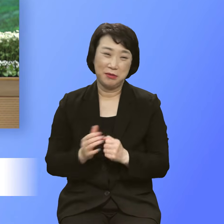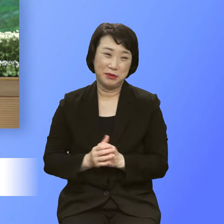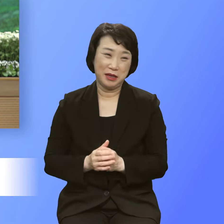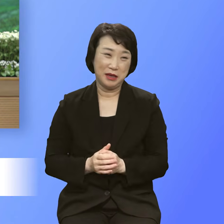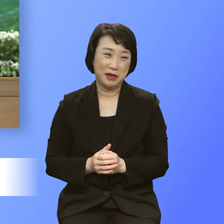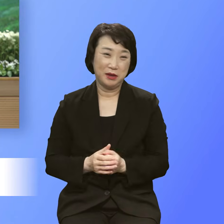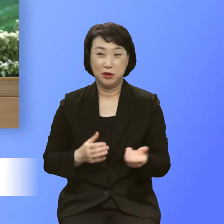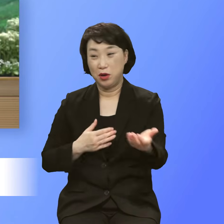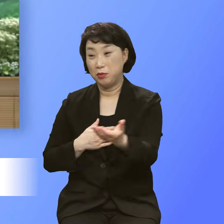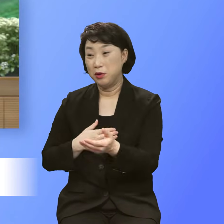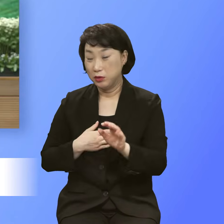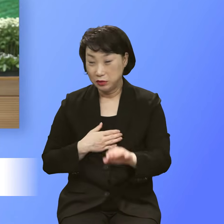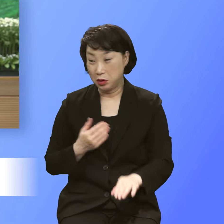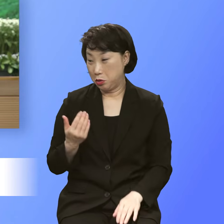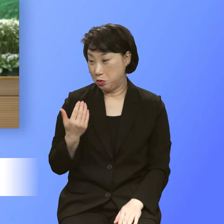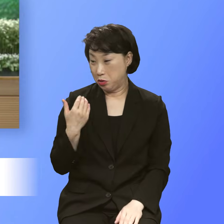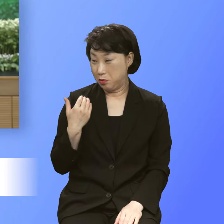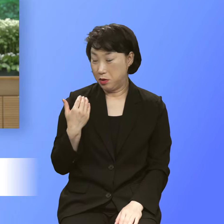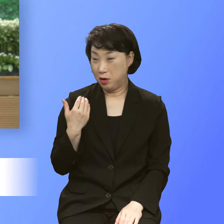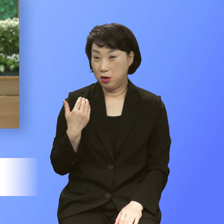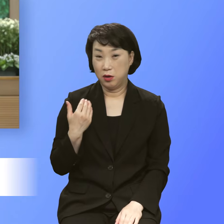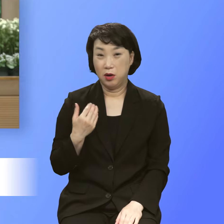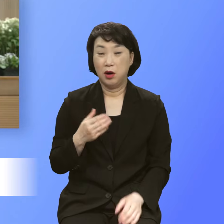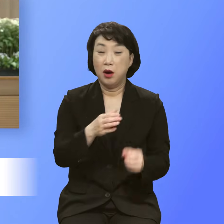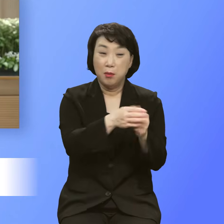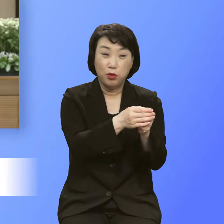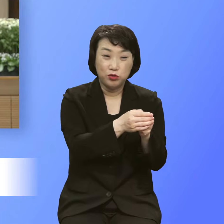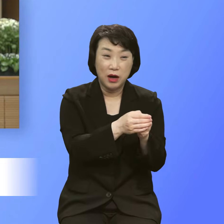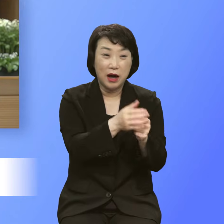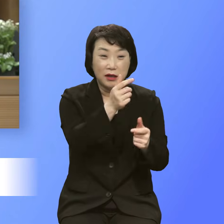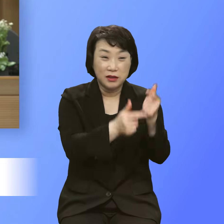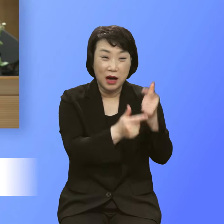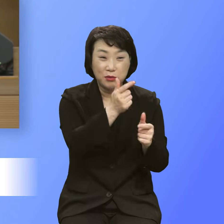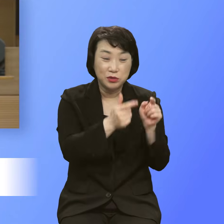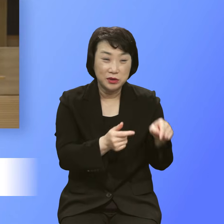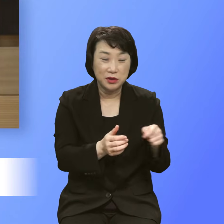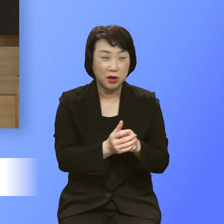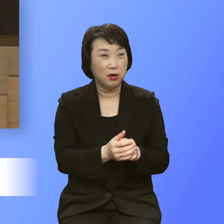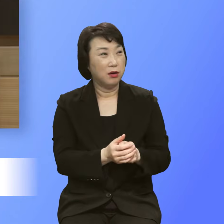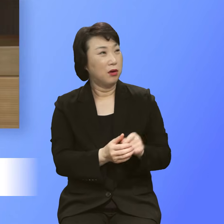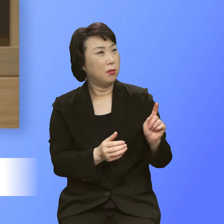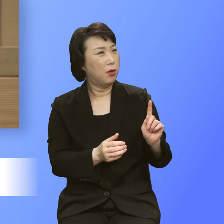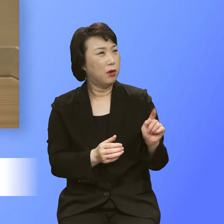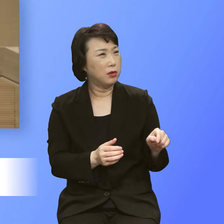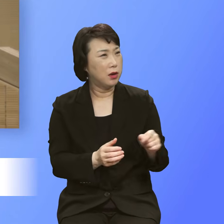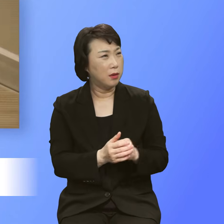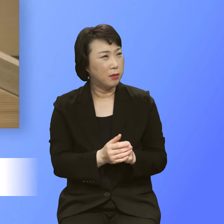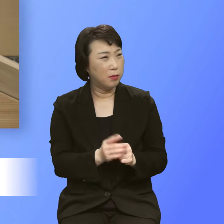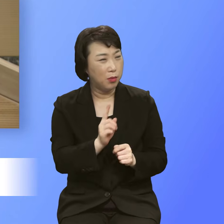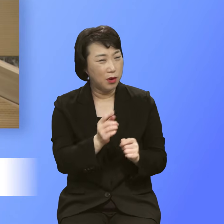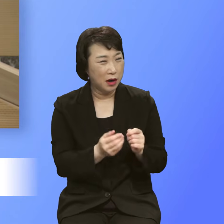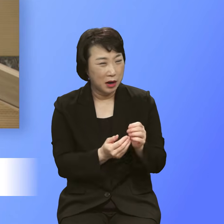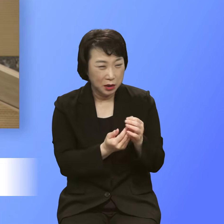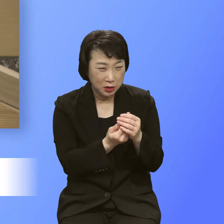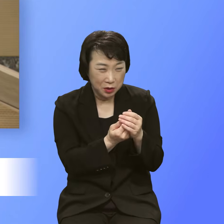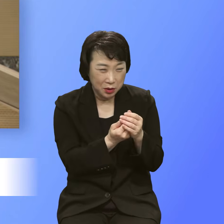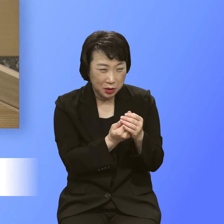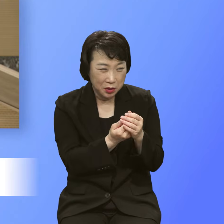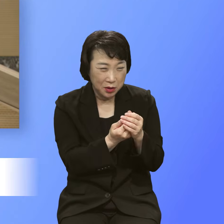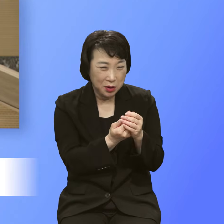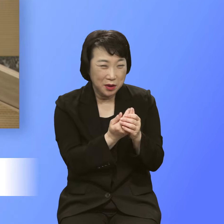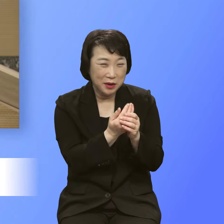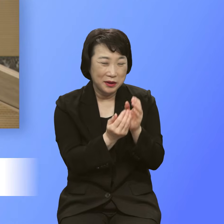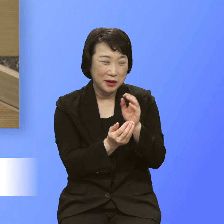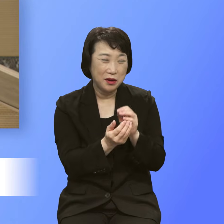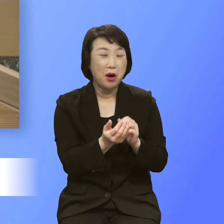근데 엊그저께 복숭아 나무에서 이상한 무엇이다 오더니 꽃이